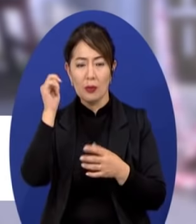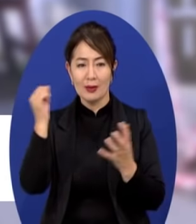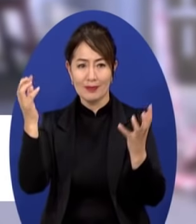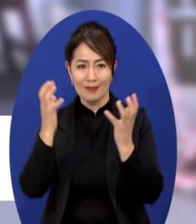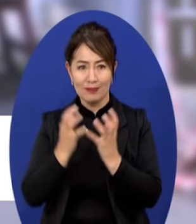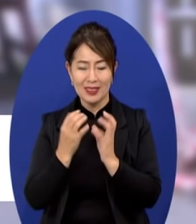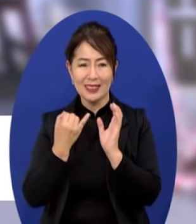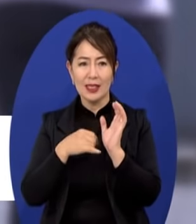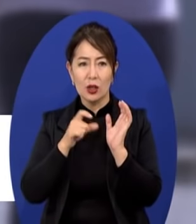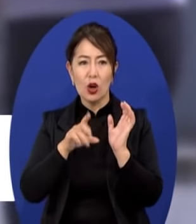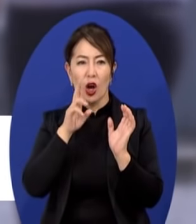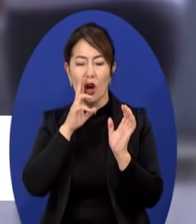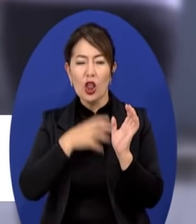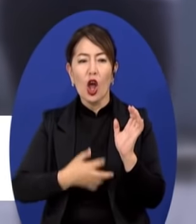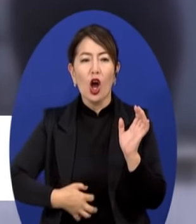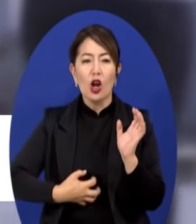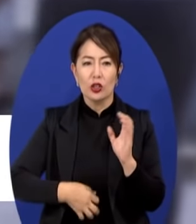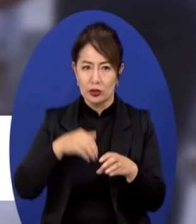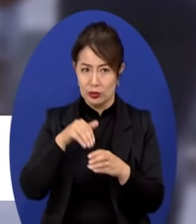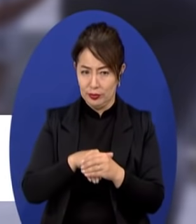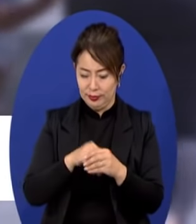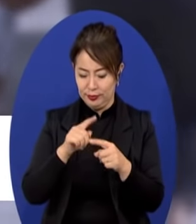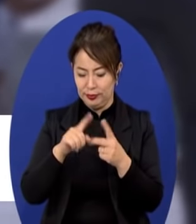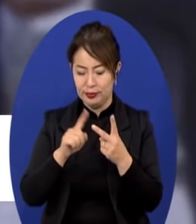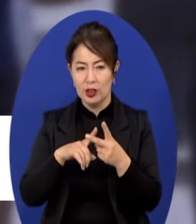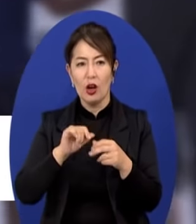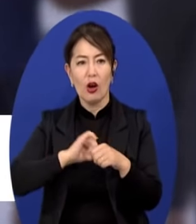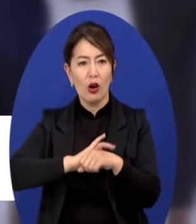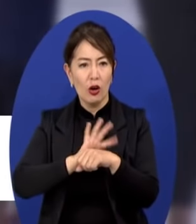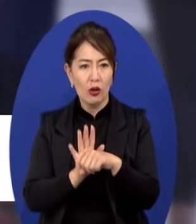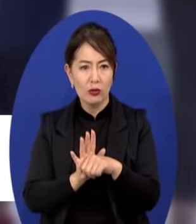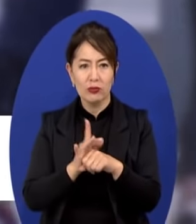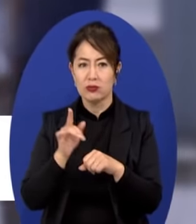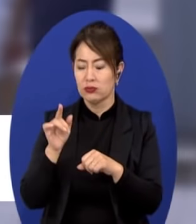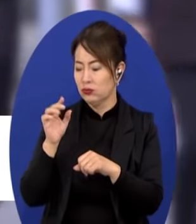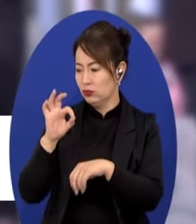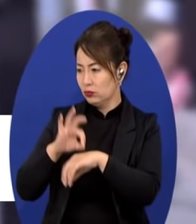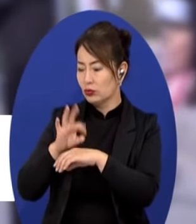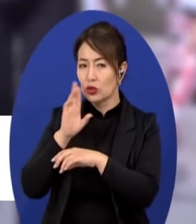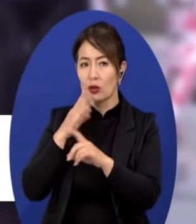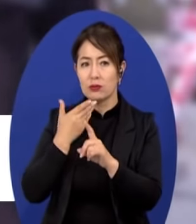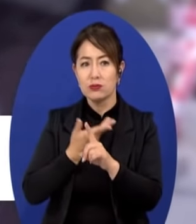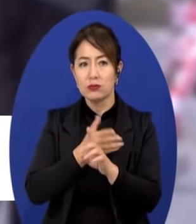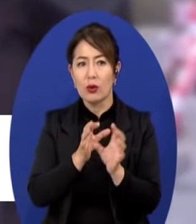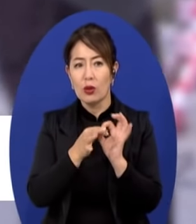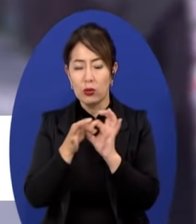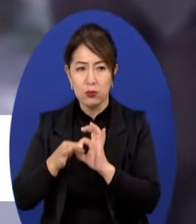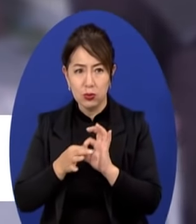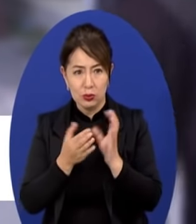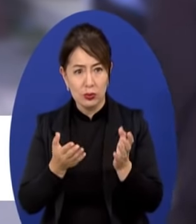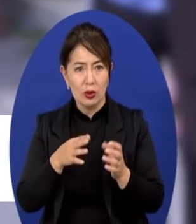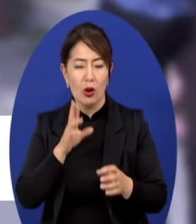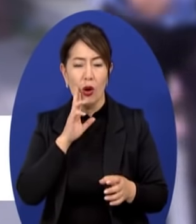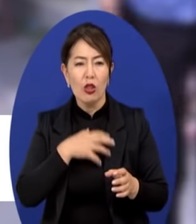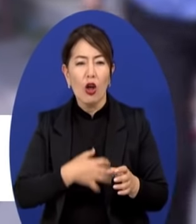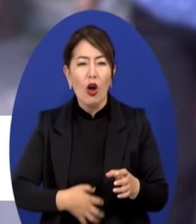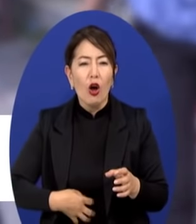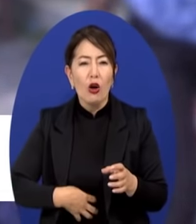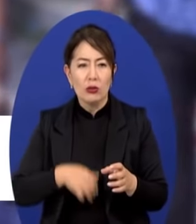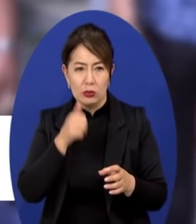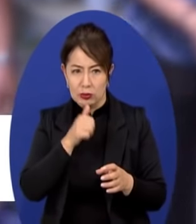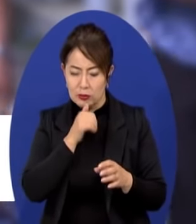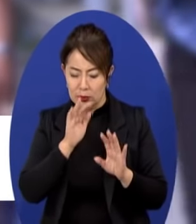хоолны хордлогод өртөж. Коронавирусын халдвар хүнсээр халдварлагдан батлагдсан. мөн хоолны хордлогын халдварын нууц үйн